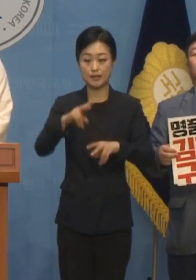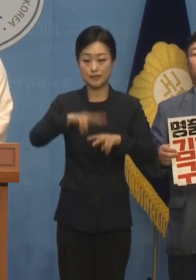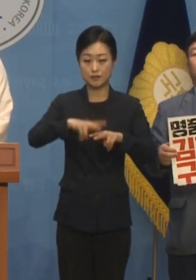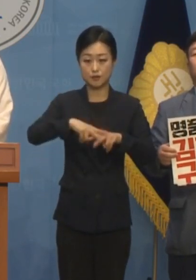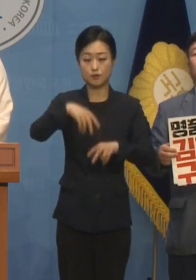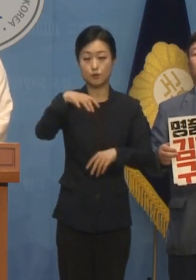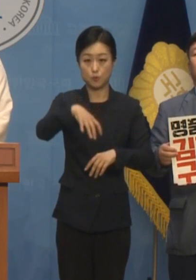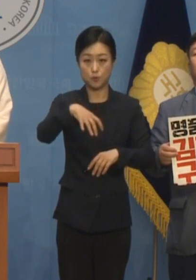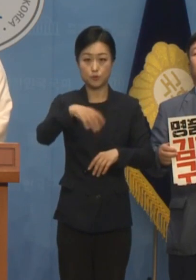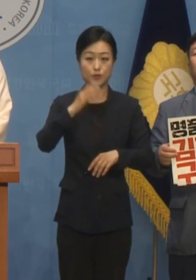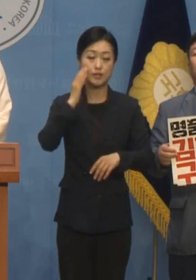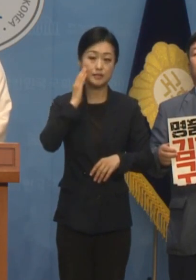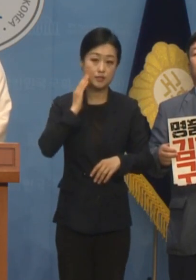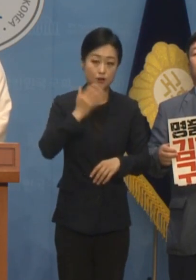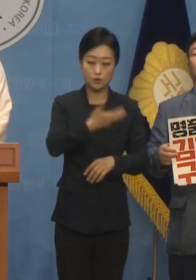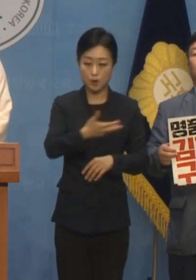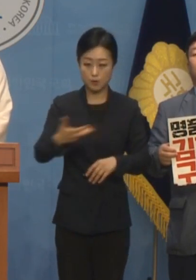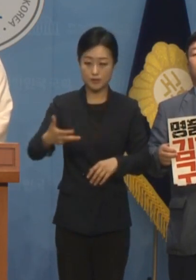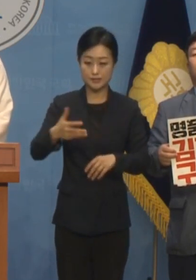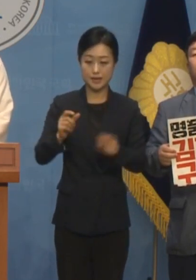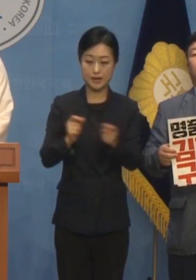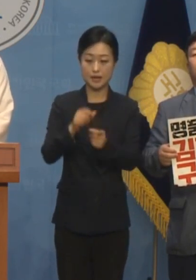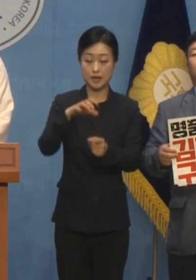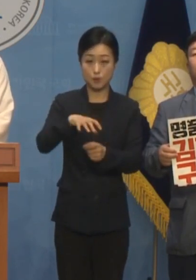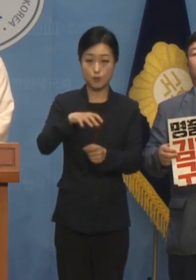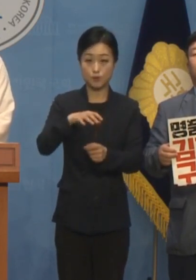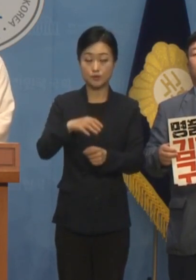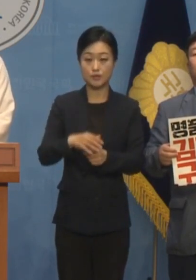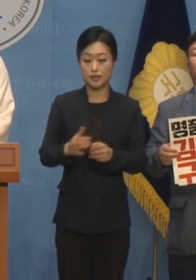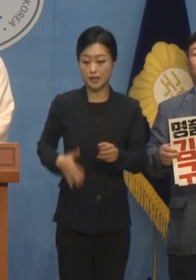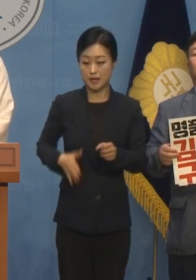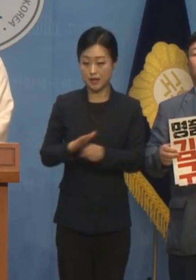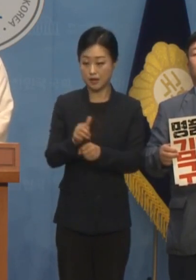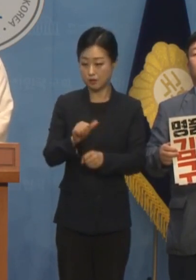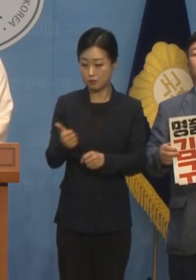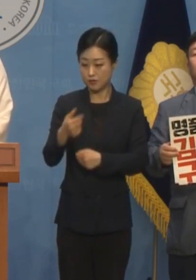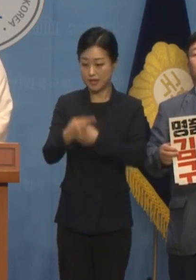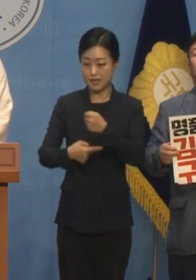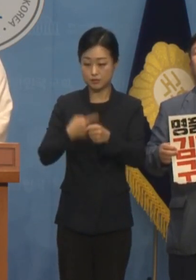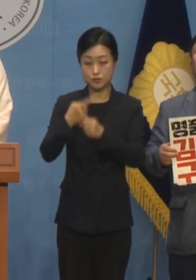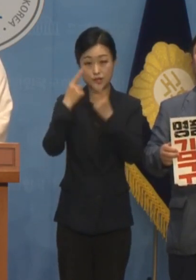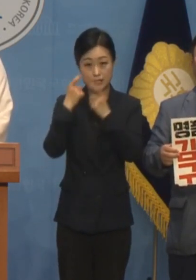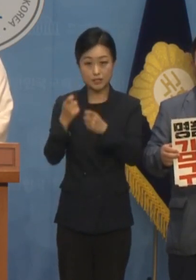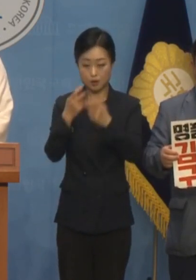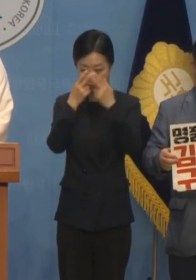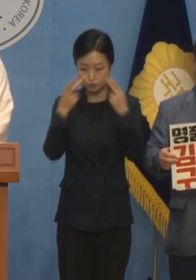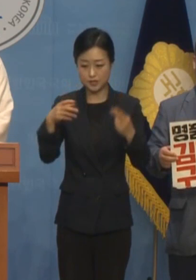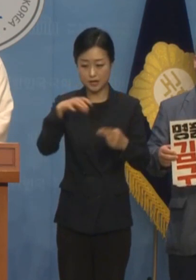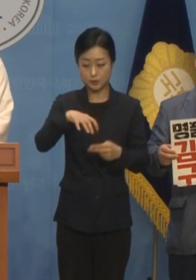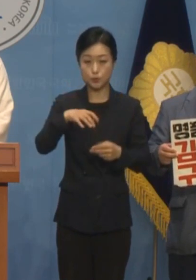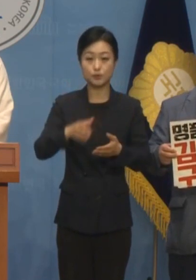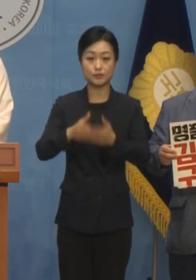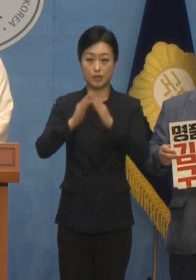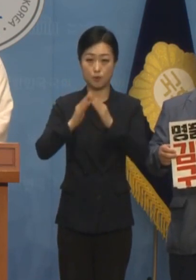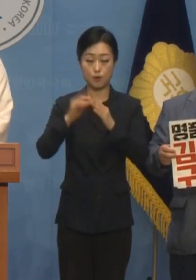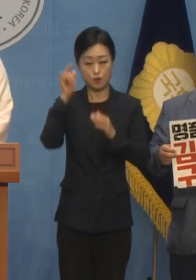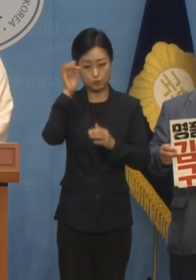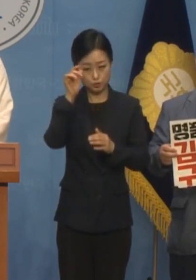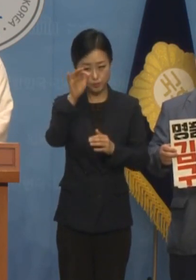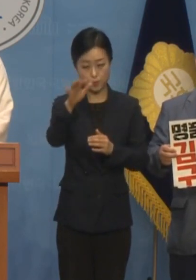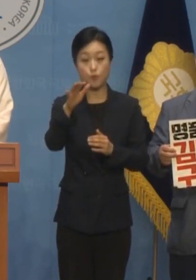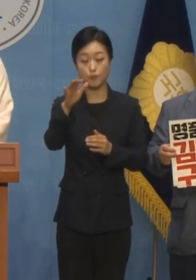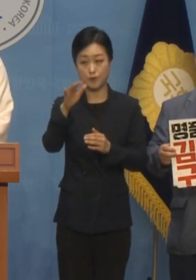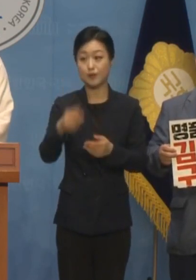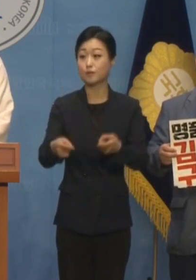소라탑 옆에서 고 최수근 해병 순직 1주기 추모를 위한 분향소가 설치됩니다. 이곳에서 추모와 애도의 시간을